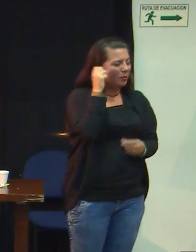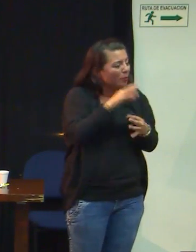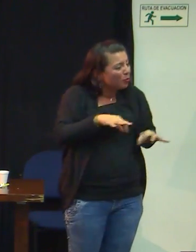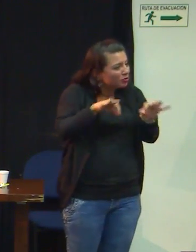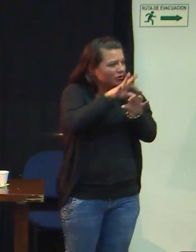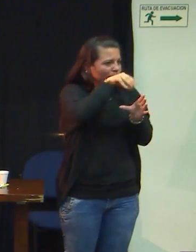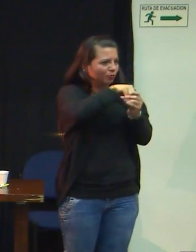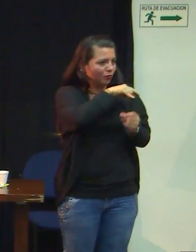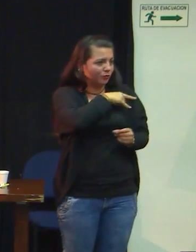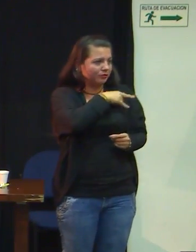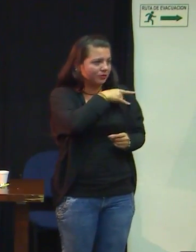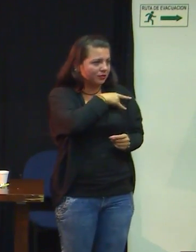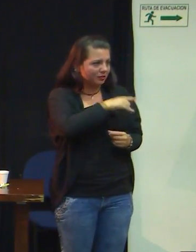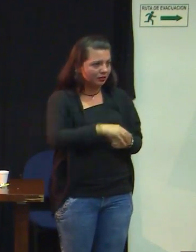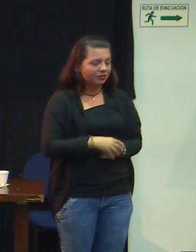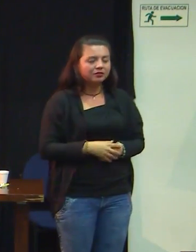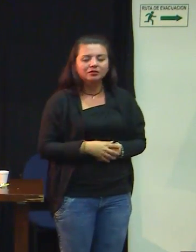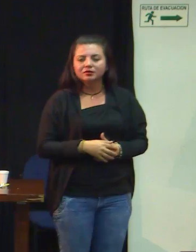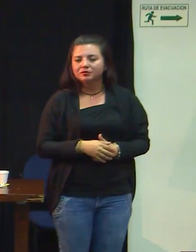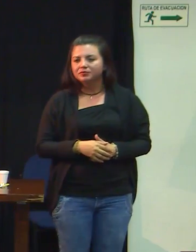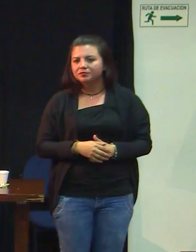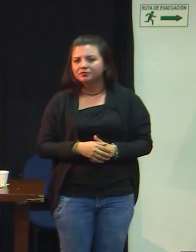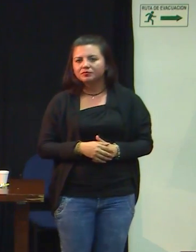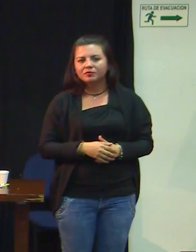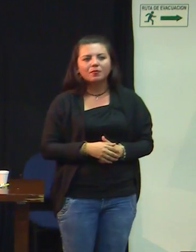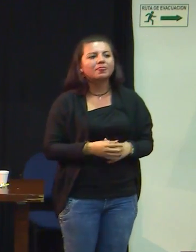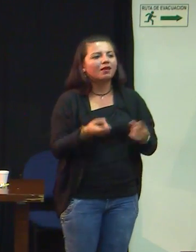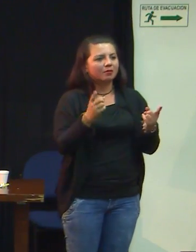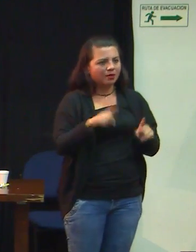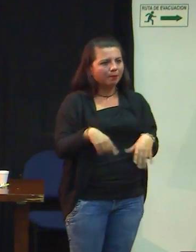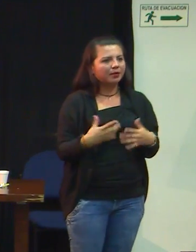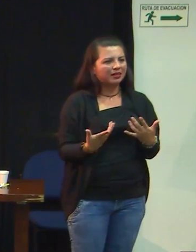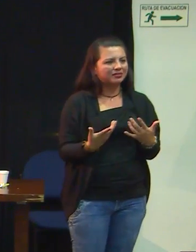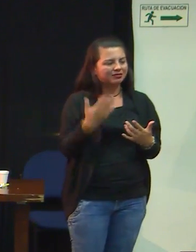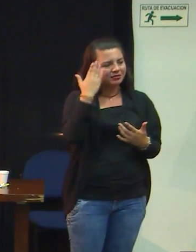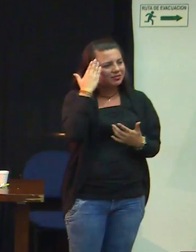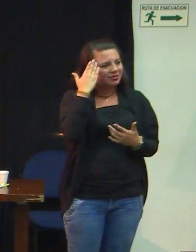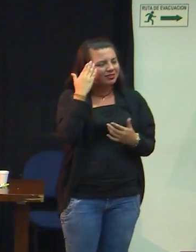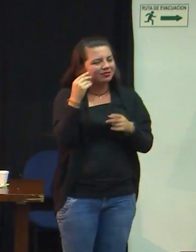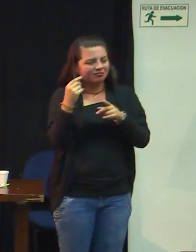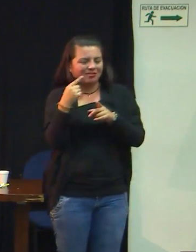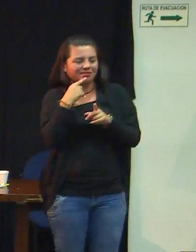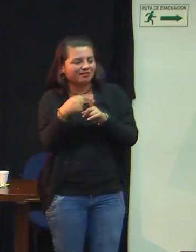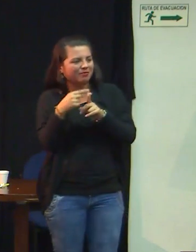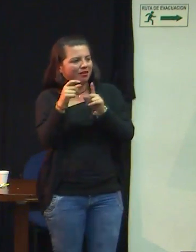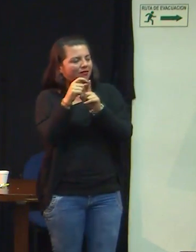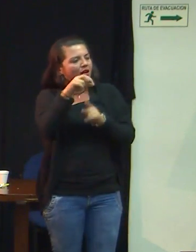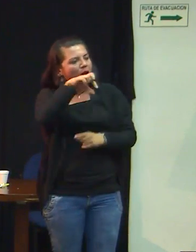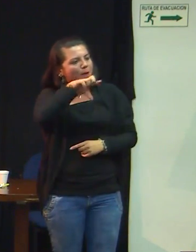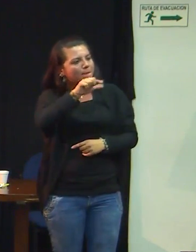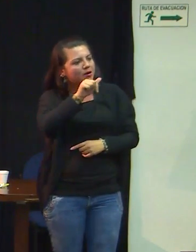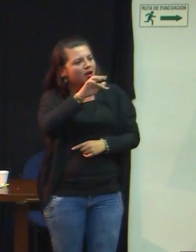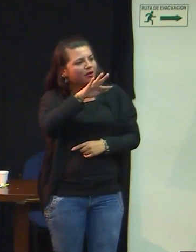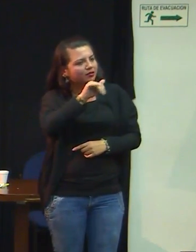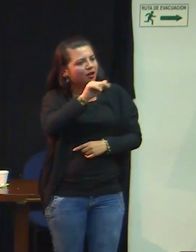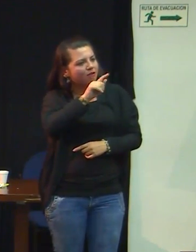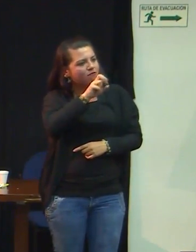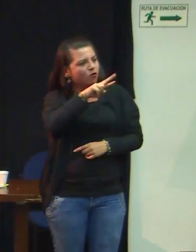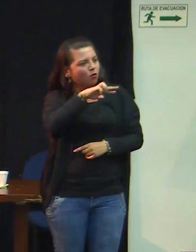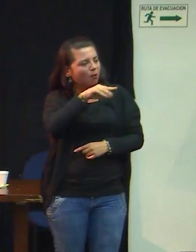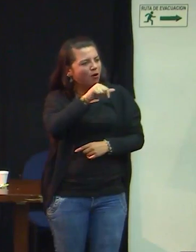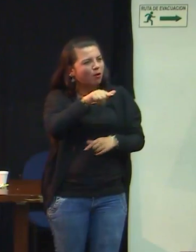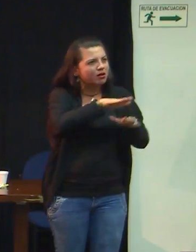y se juega también unas plataformas políticas en apuesta conjunta como universidad